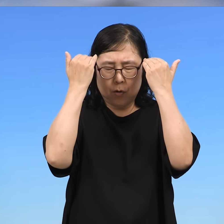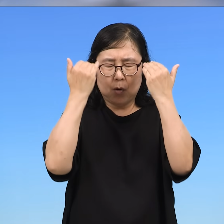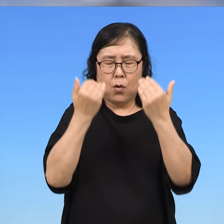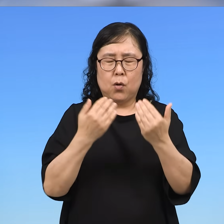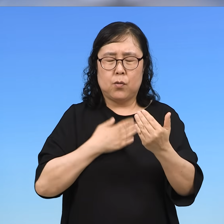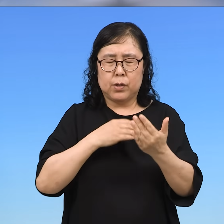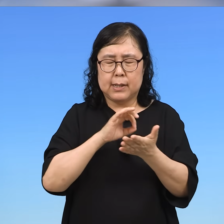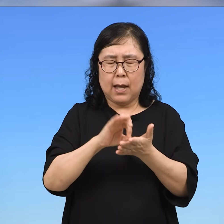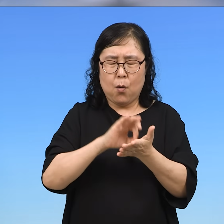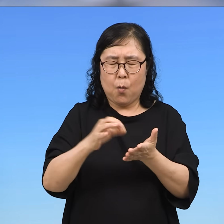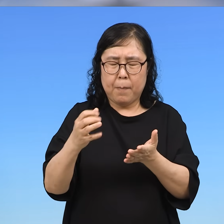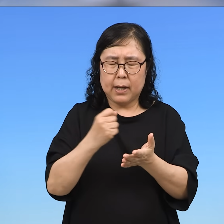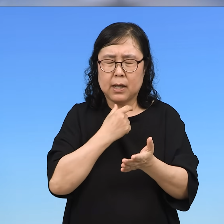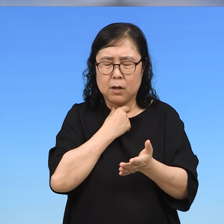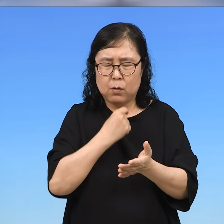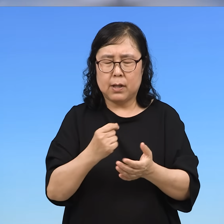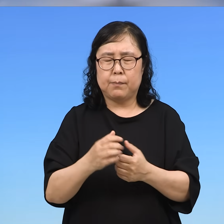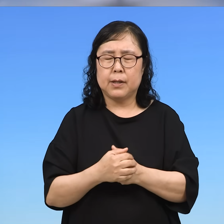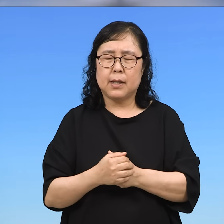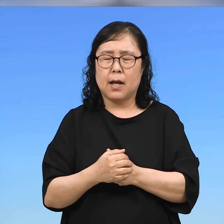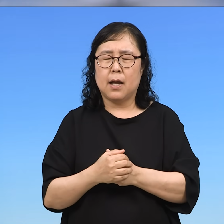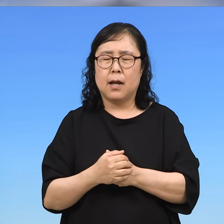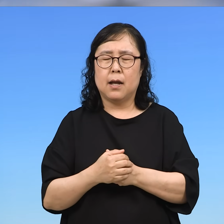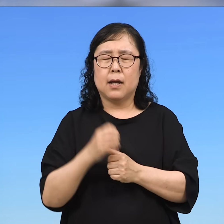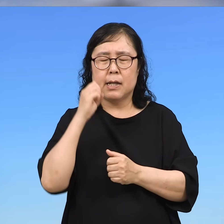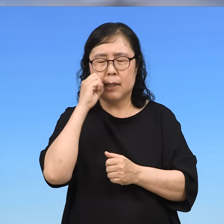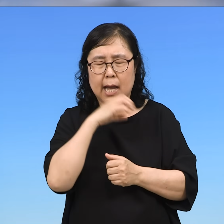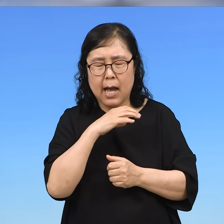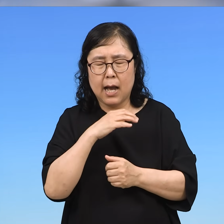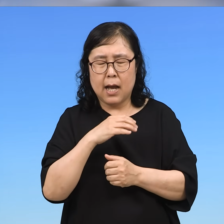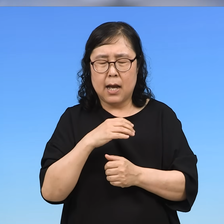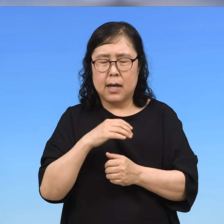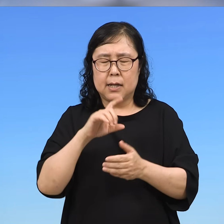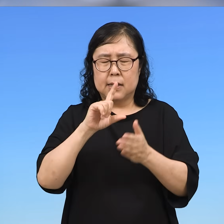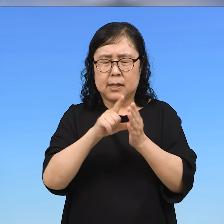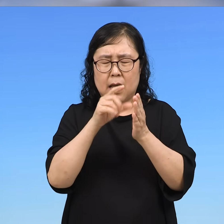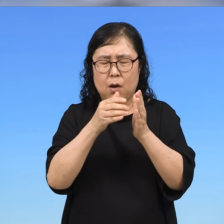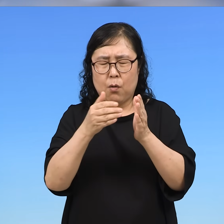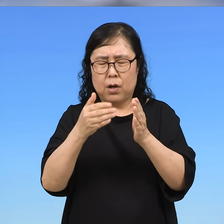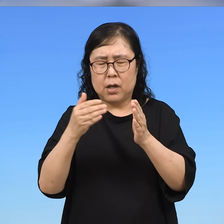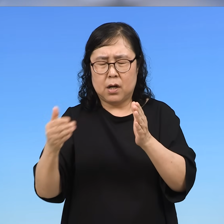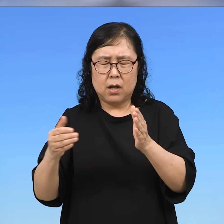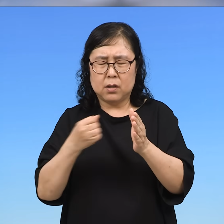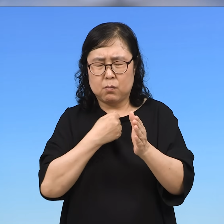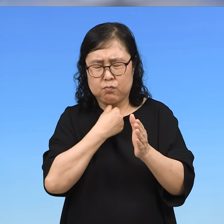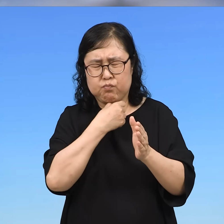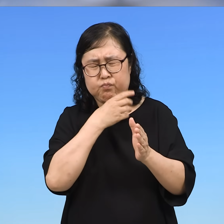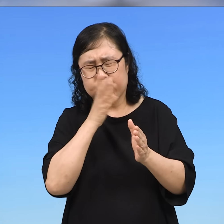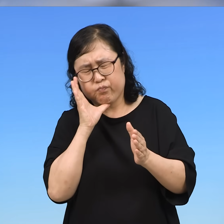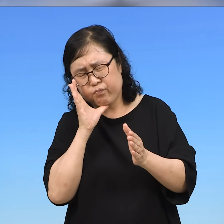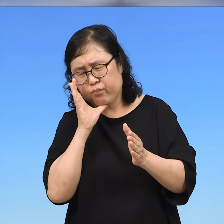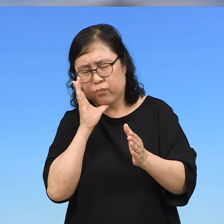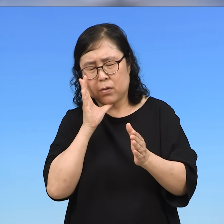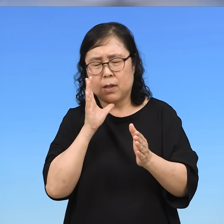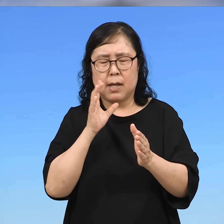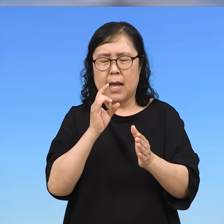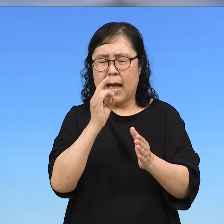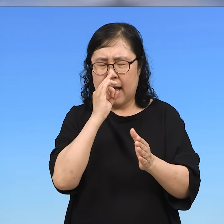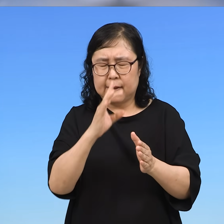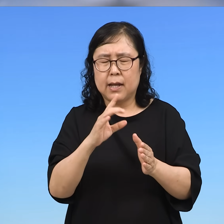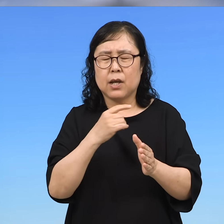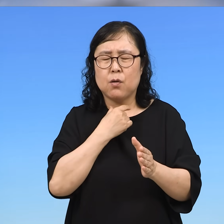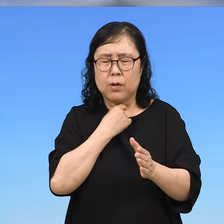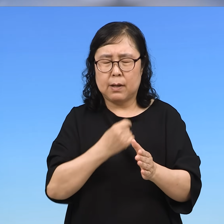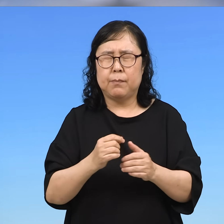어른으로 그렇게 세움받기를 원합니다. 아버지, 그냥 세월이 흘러 저절로 얻게 된 노인의 자리에 머물지